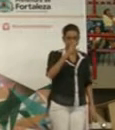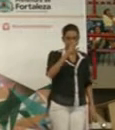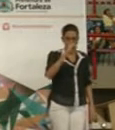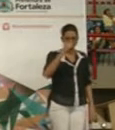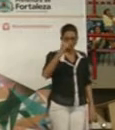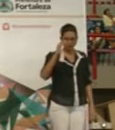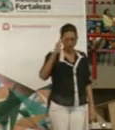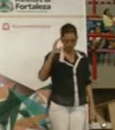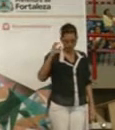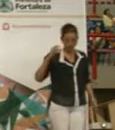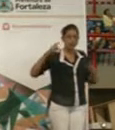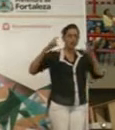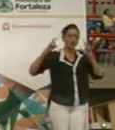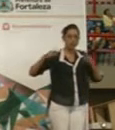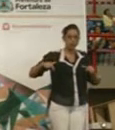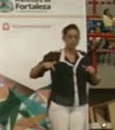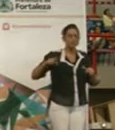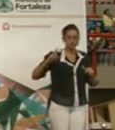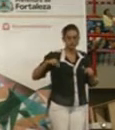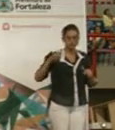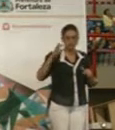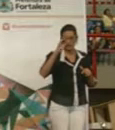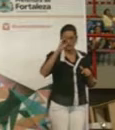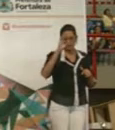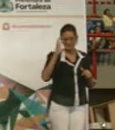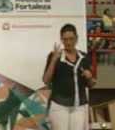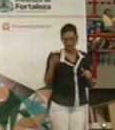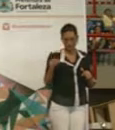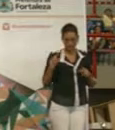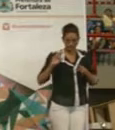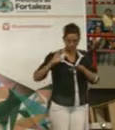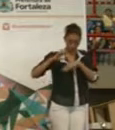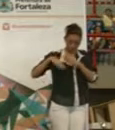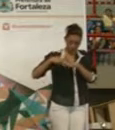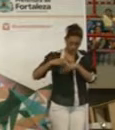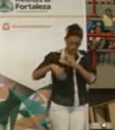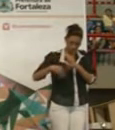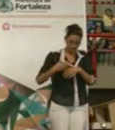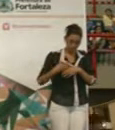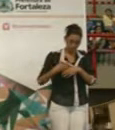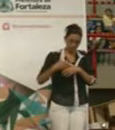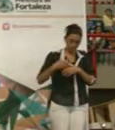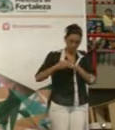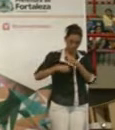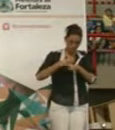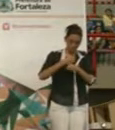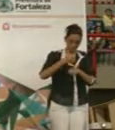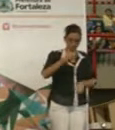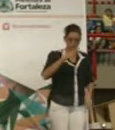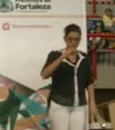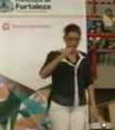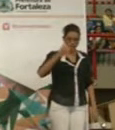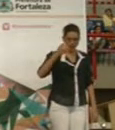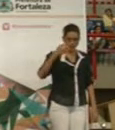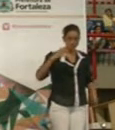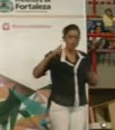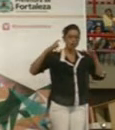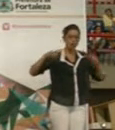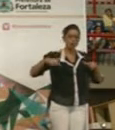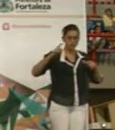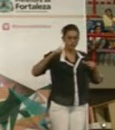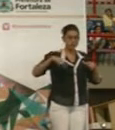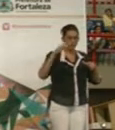Sul. A Copa de 2014 no Brasil. 2018, Rússia, né, é leste